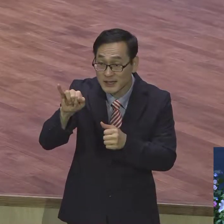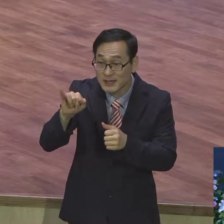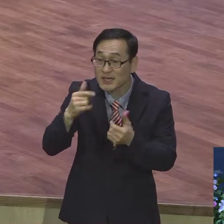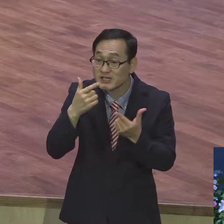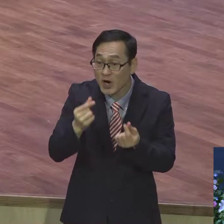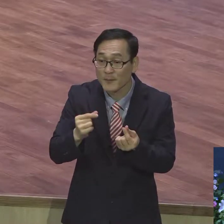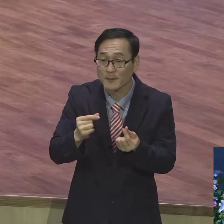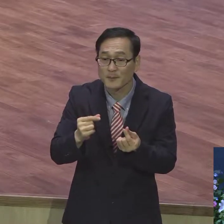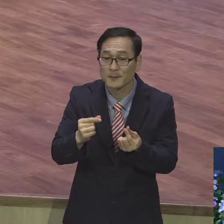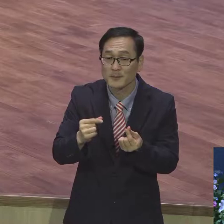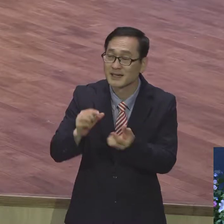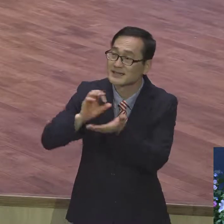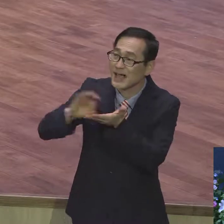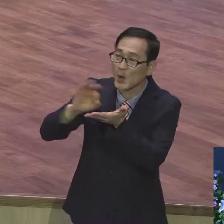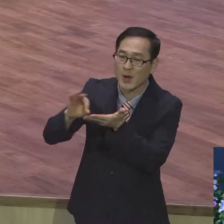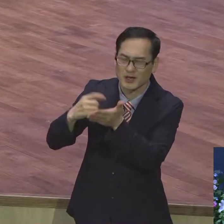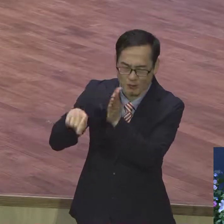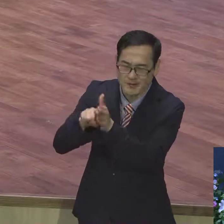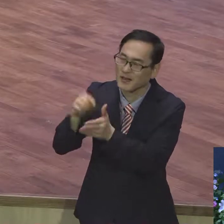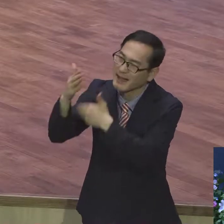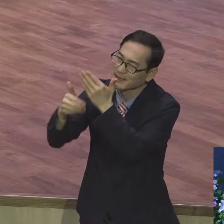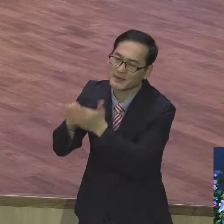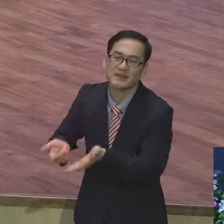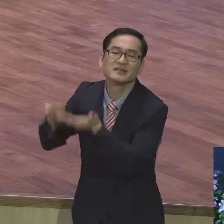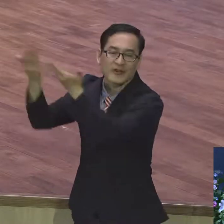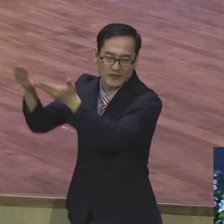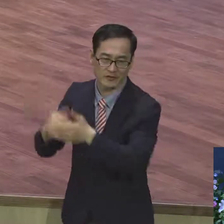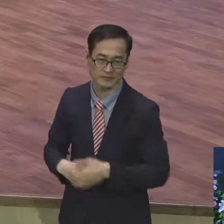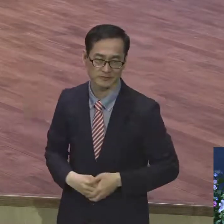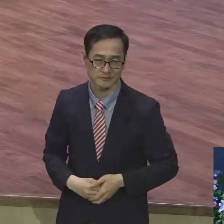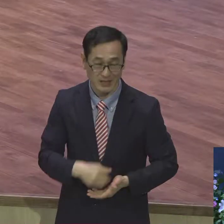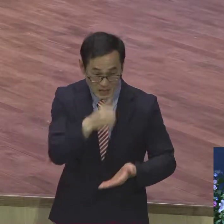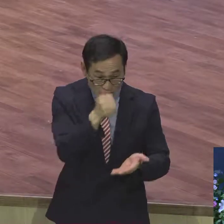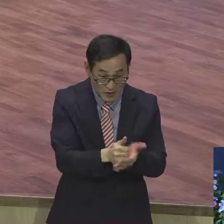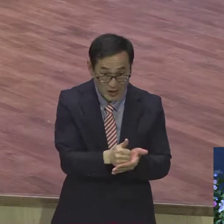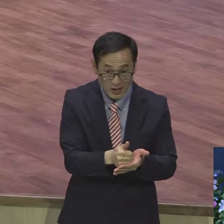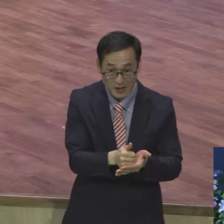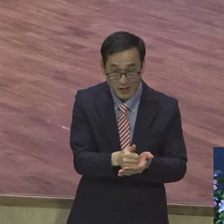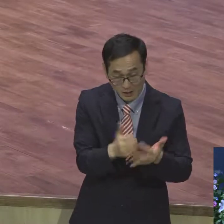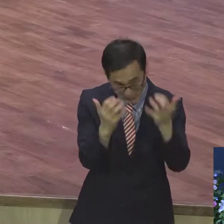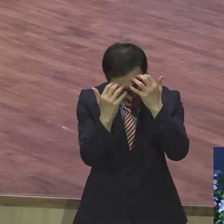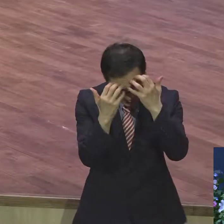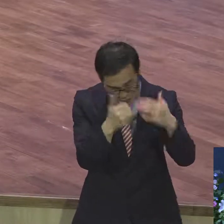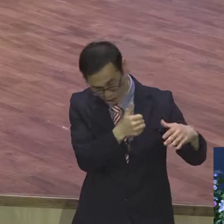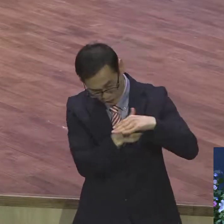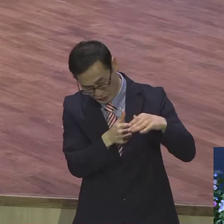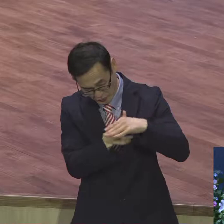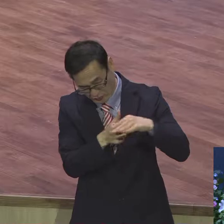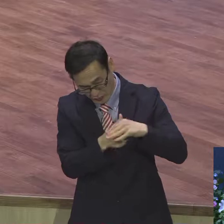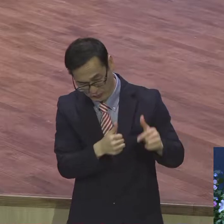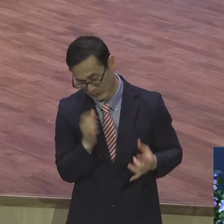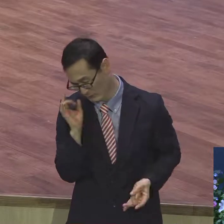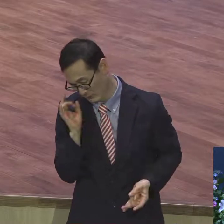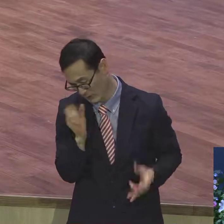더 이상 죄게 당하지 말고 영적 싸움을 싸우라 영적 싸움